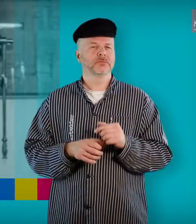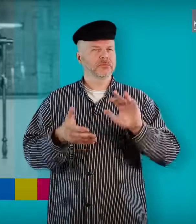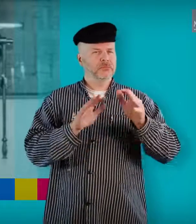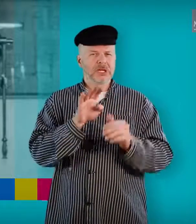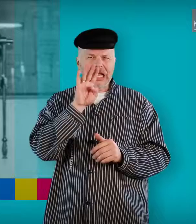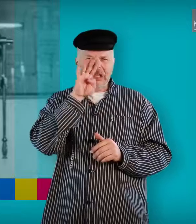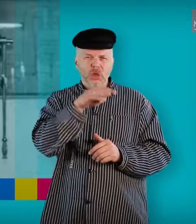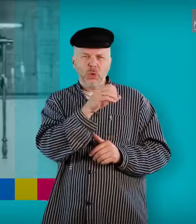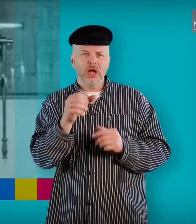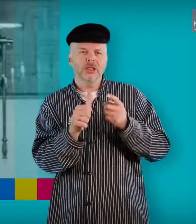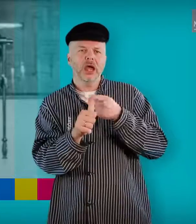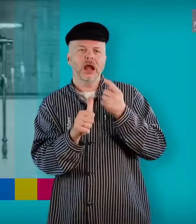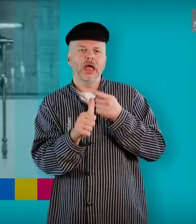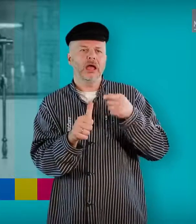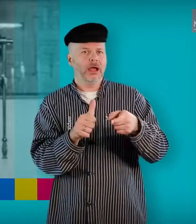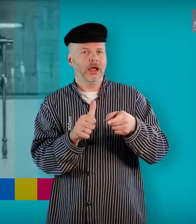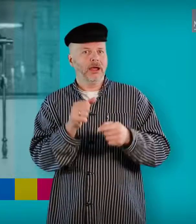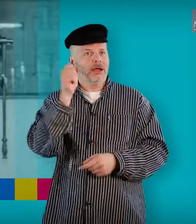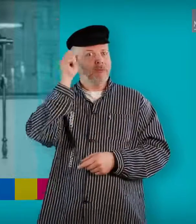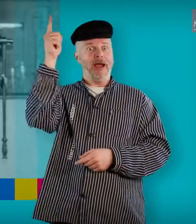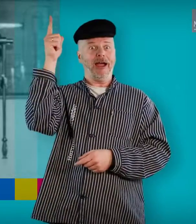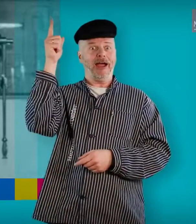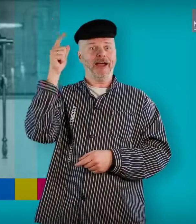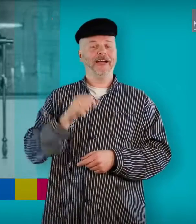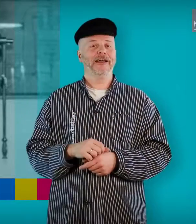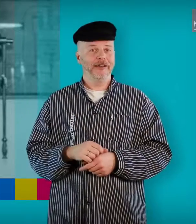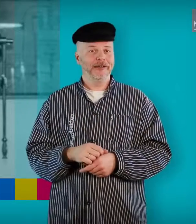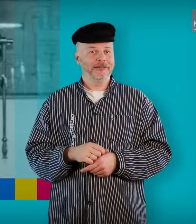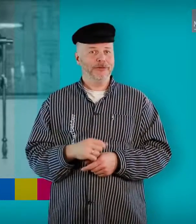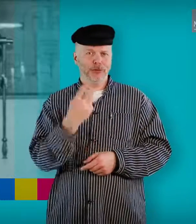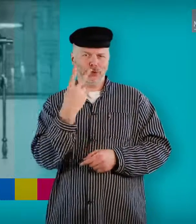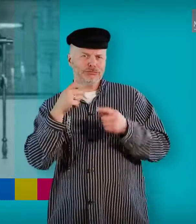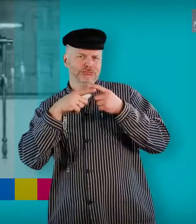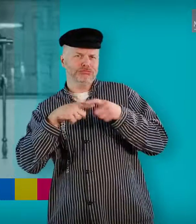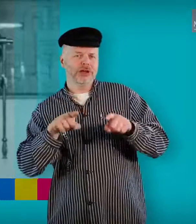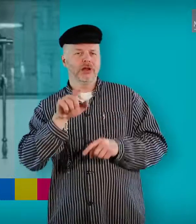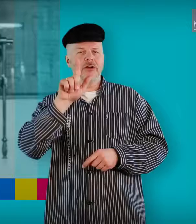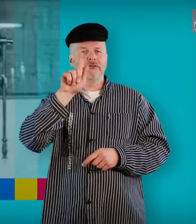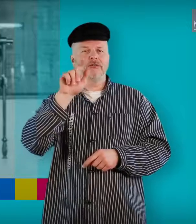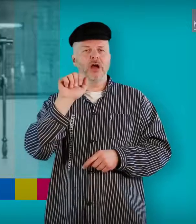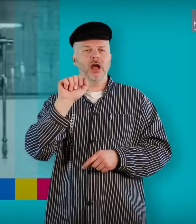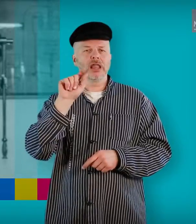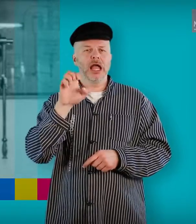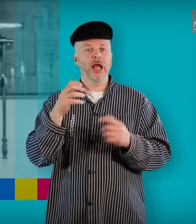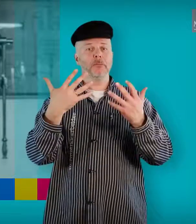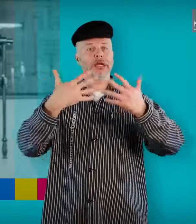Rundt 1900 ble det oppfunnet og patentert 2 ulike falsemaskiner.